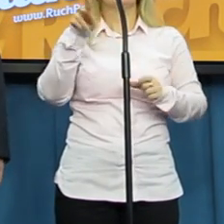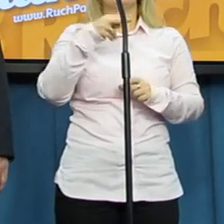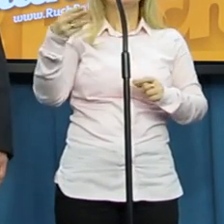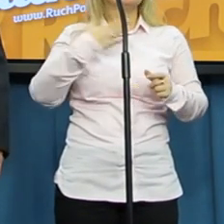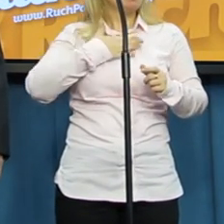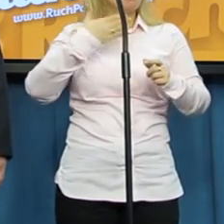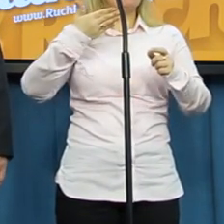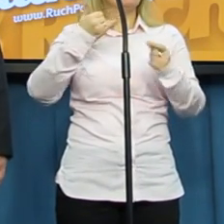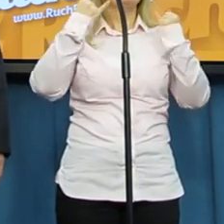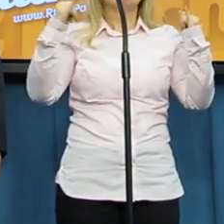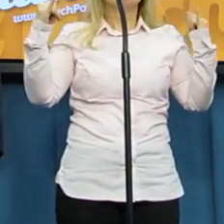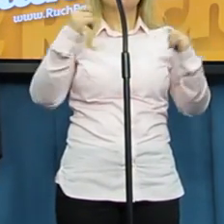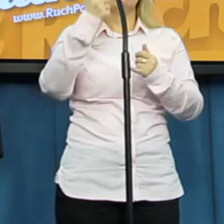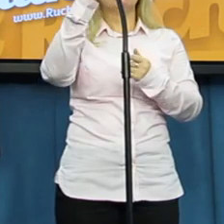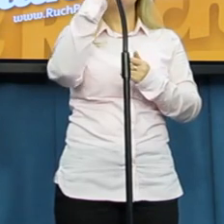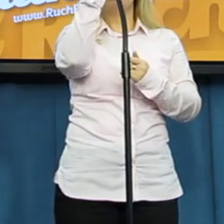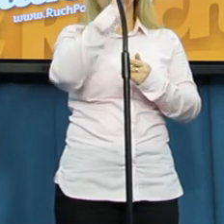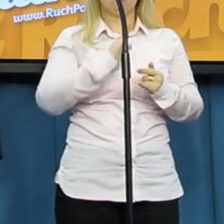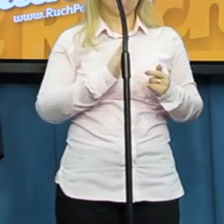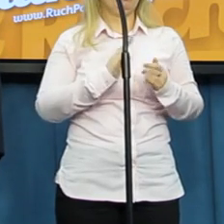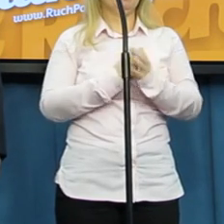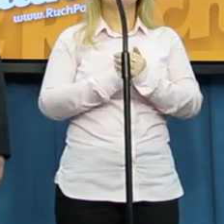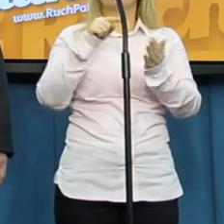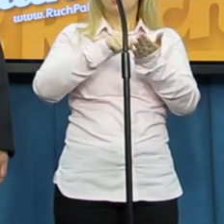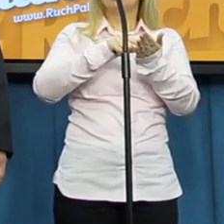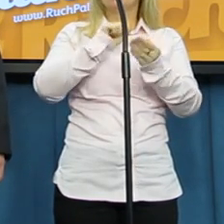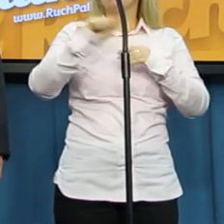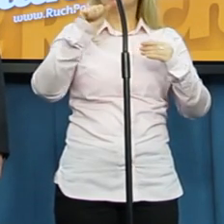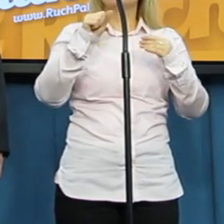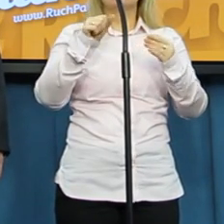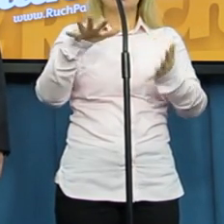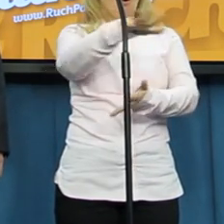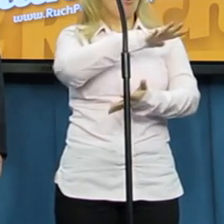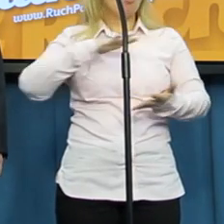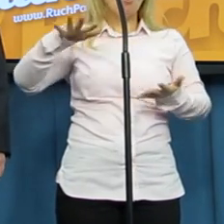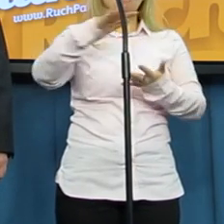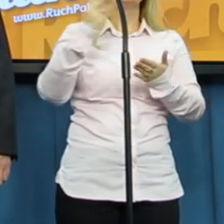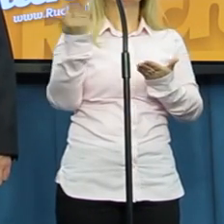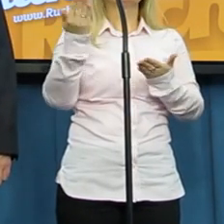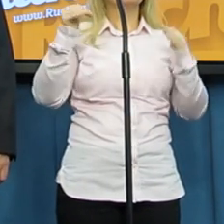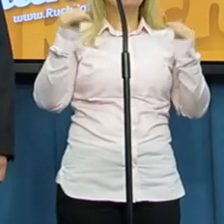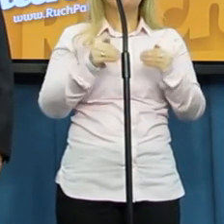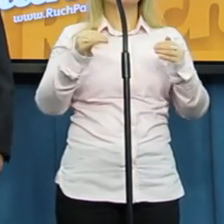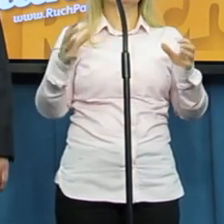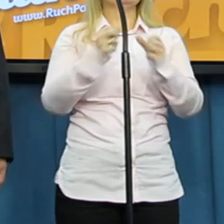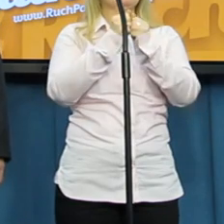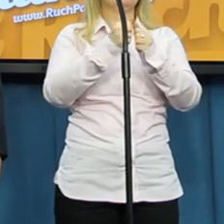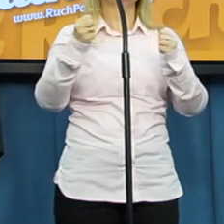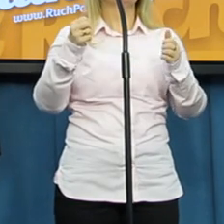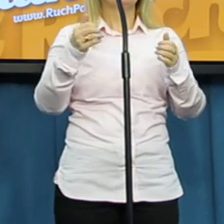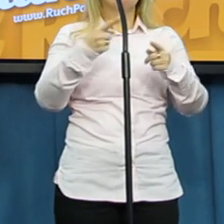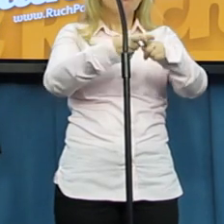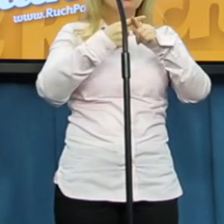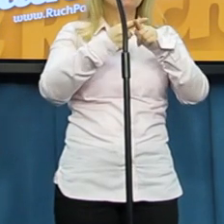prezentują zupełnie inny profil, więc myślę, że jest taka przestrzeń, gdzie może znaleźć się obszar wspólny tego,